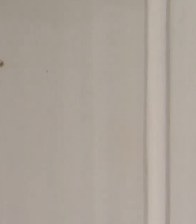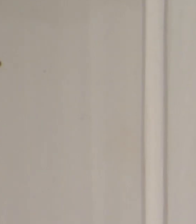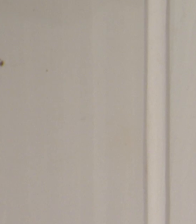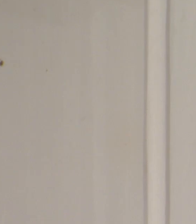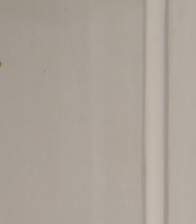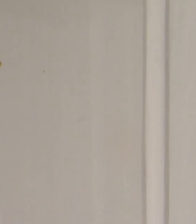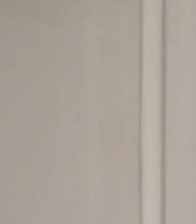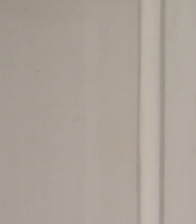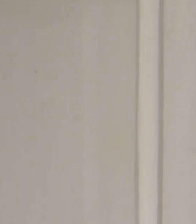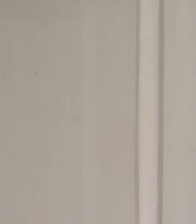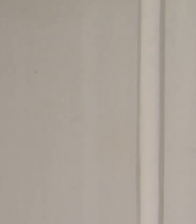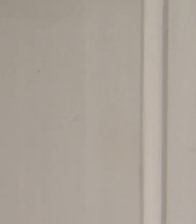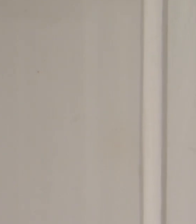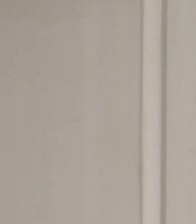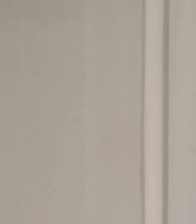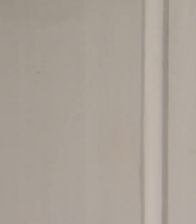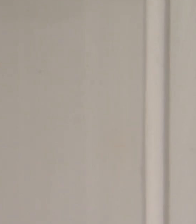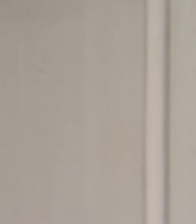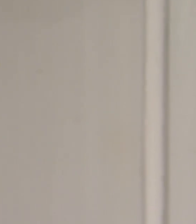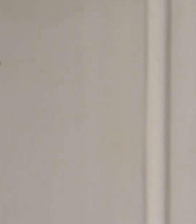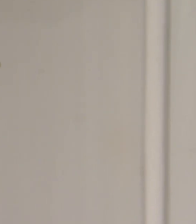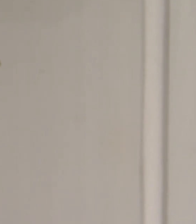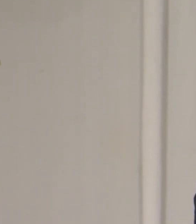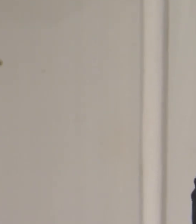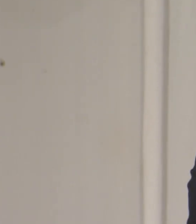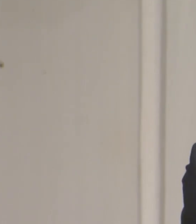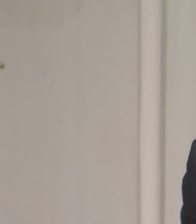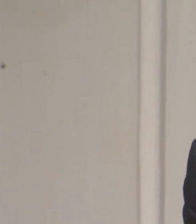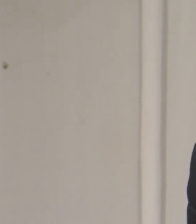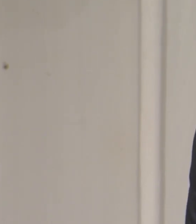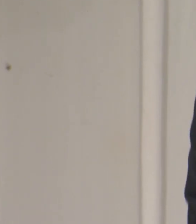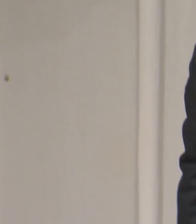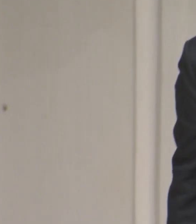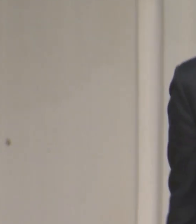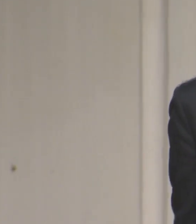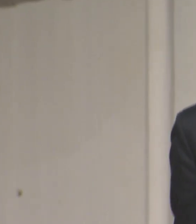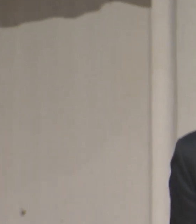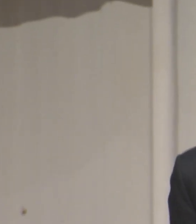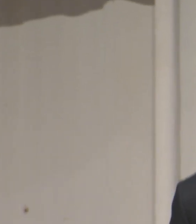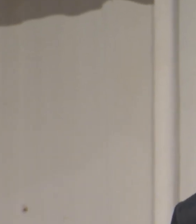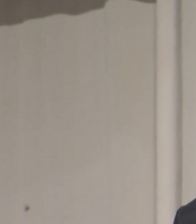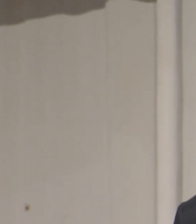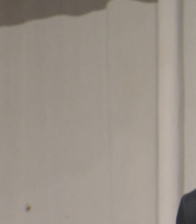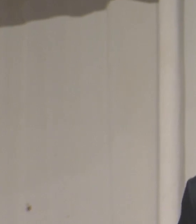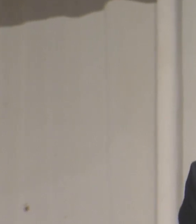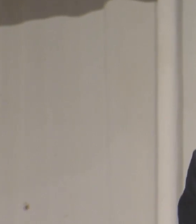長崎市教育長柱由伸でございます